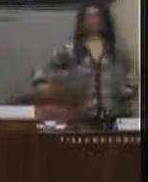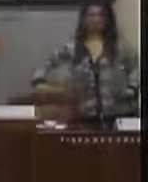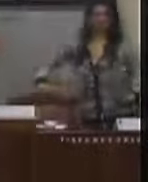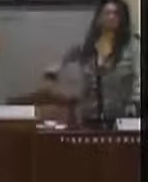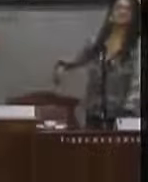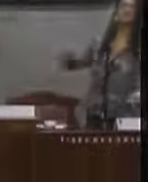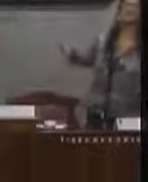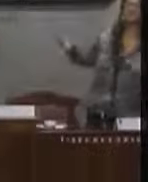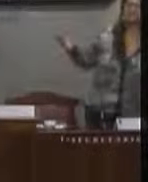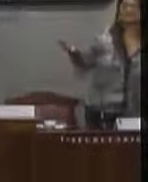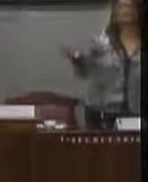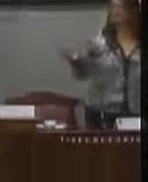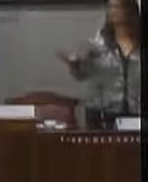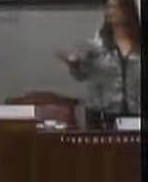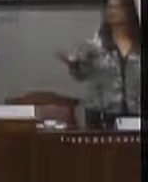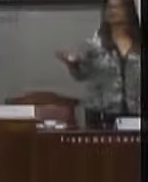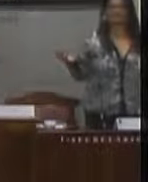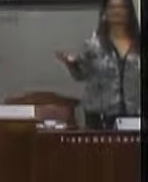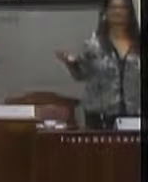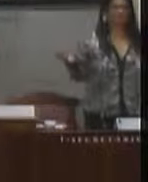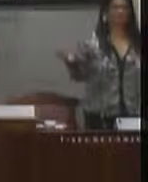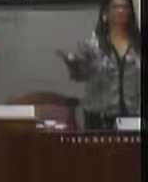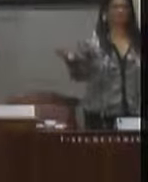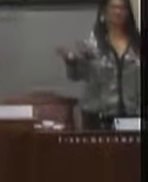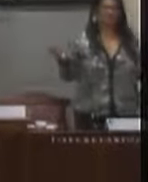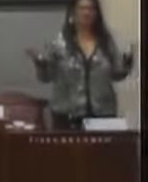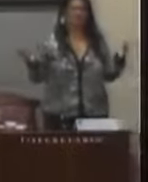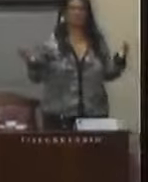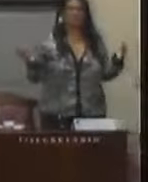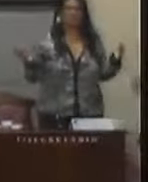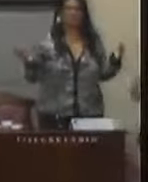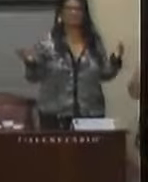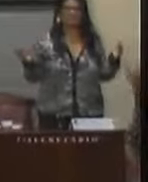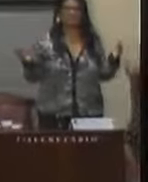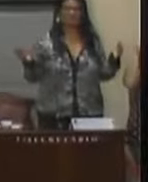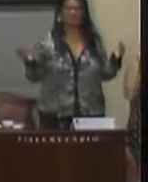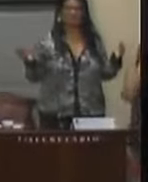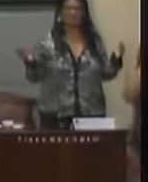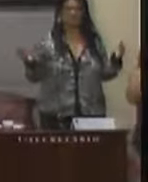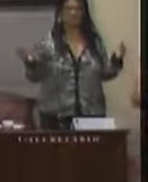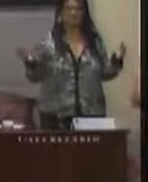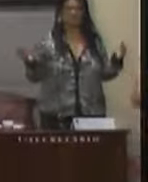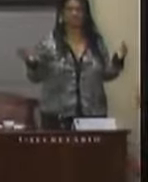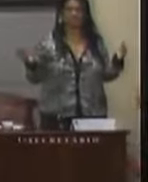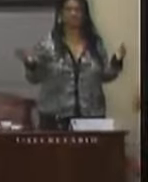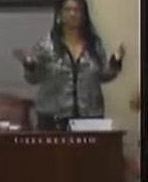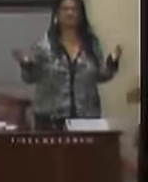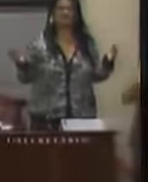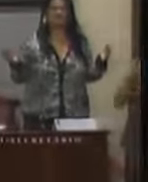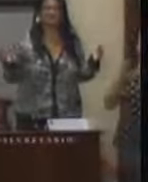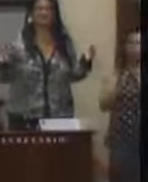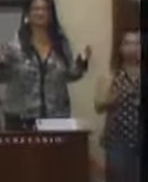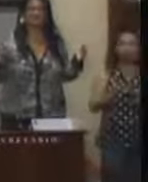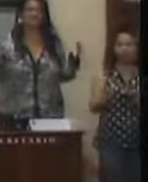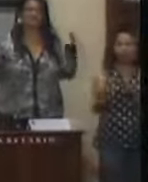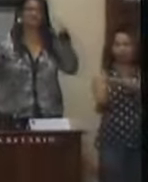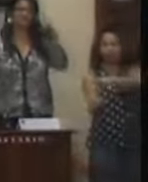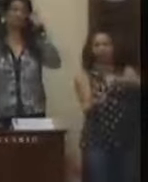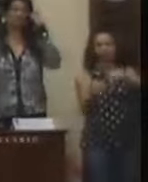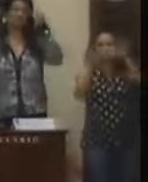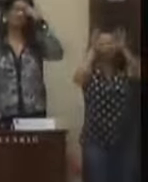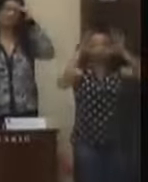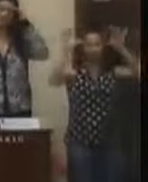Pai nosso que estás no céu, santificado seja o vosso nome, venha a nós o vosso reino, seja feita a vossa vontade, que na terra como no